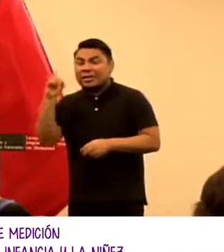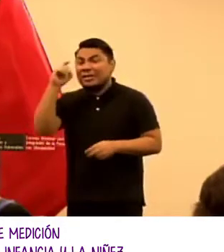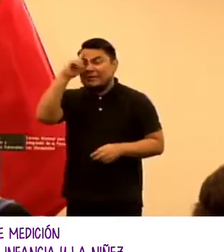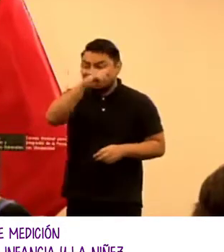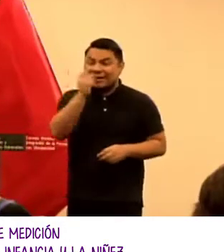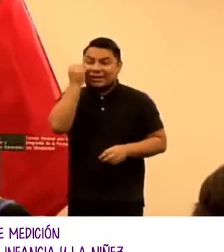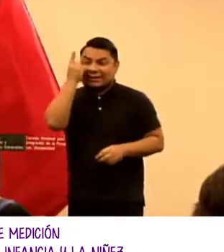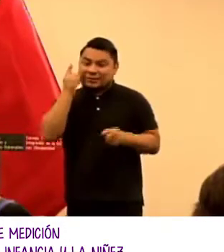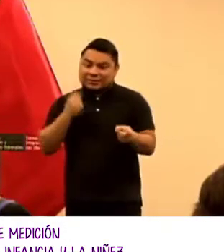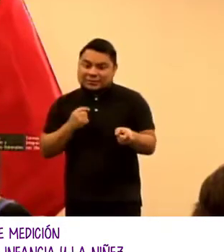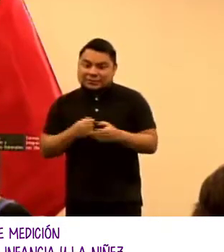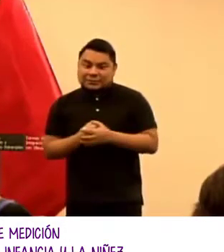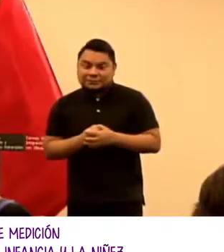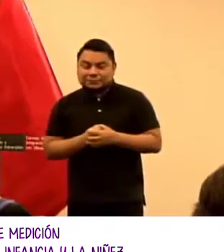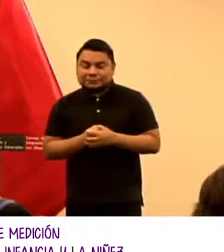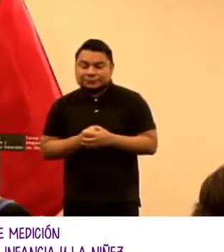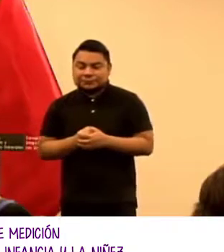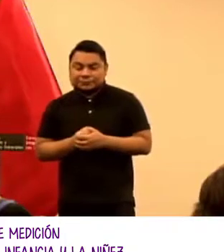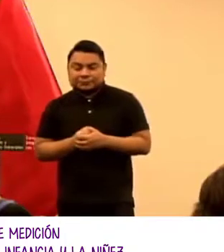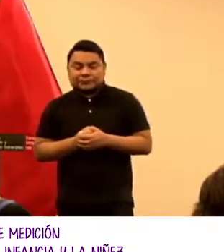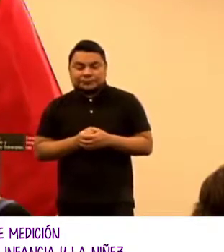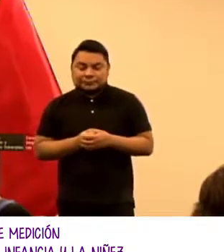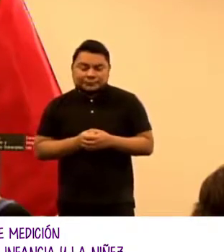dificultad para entenderla.